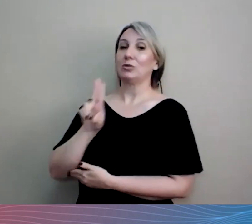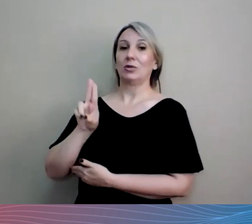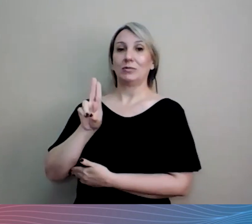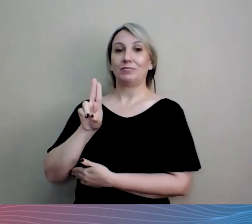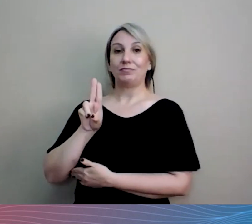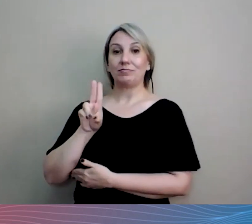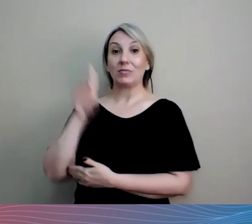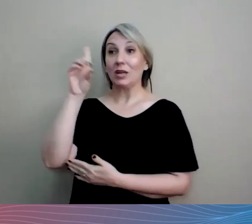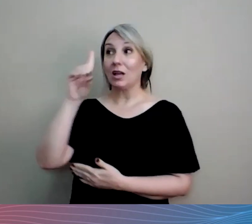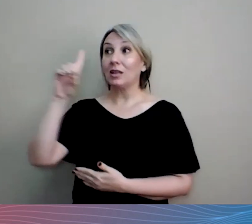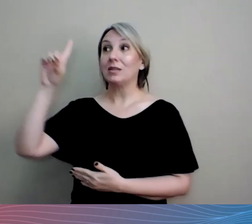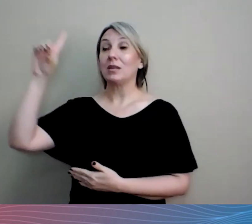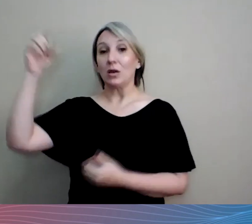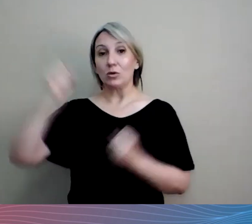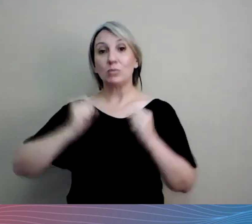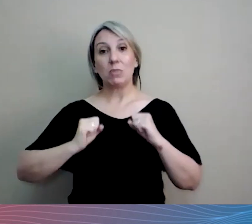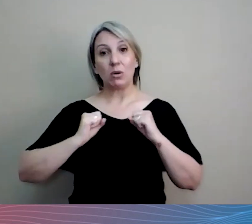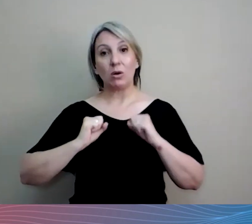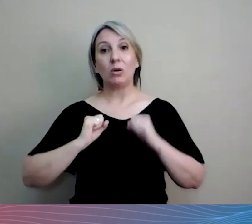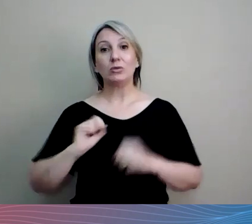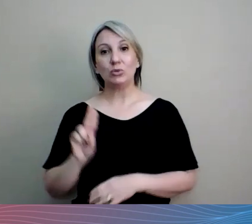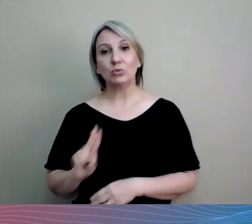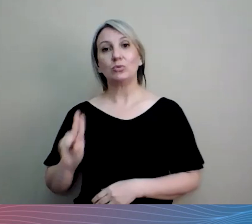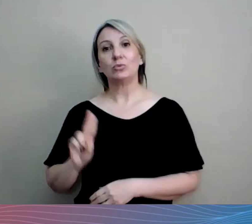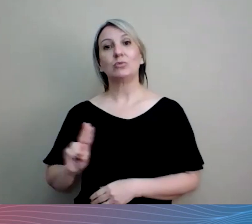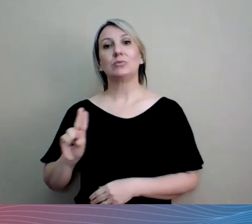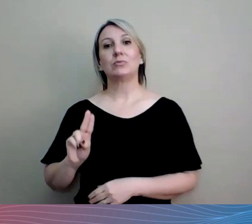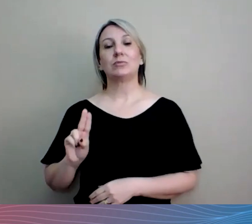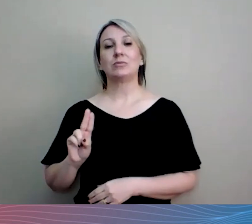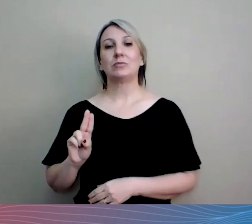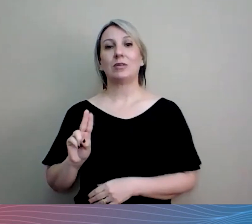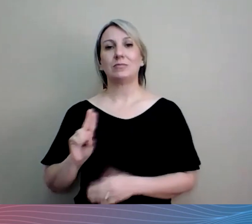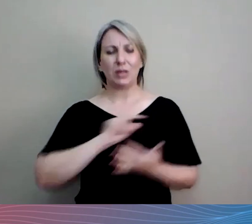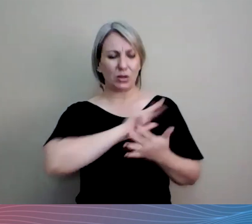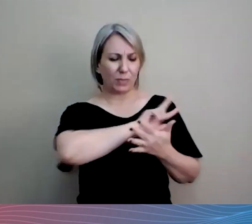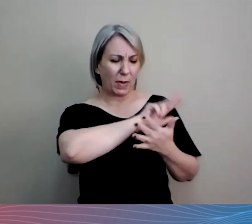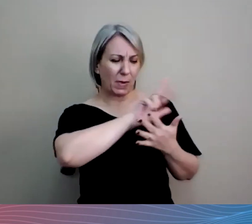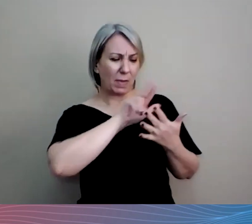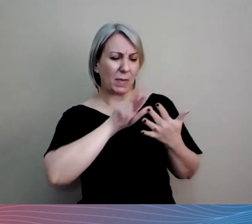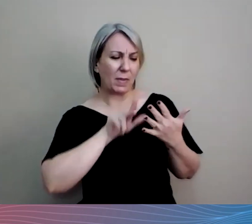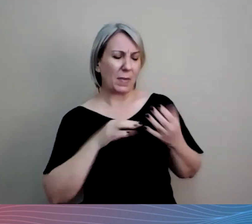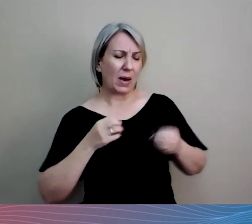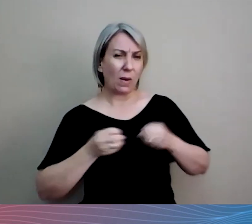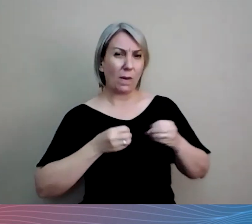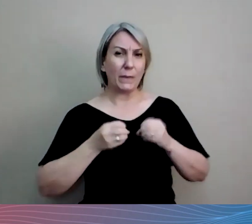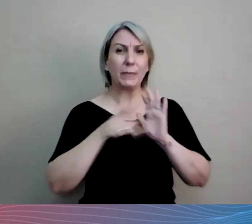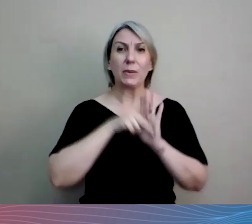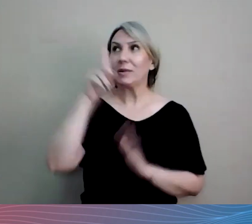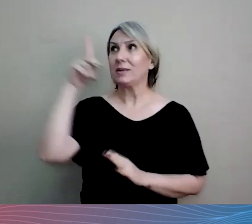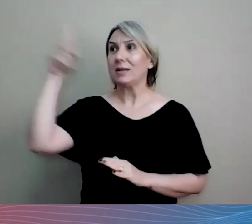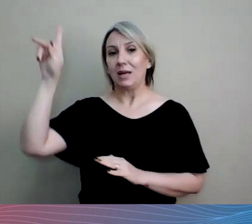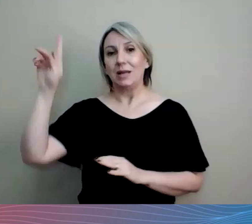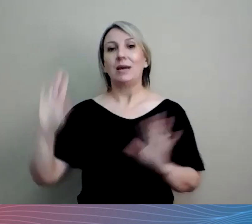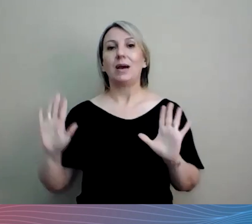corpo que tem utilidade para Deus fazer as operações. Aí em seguida fala, então, há só